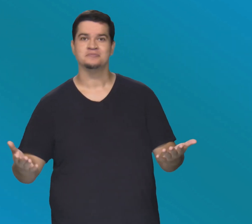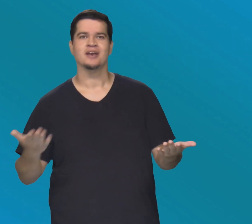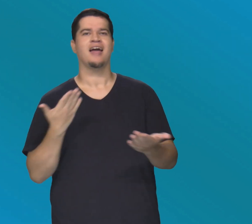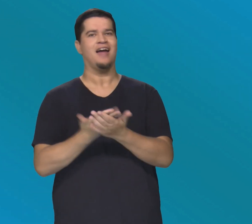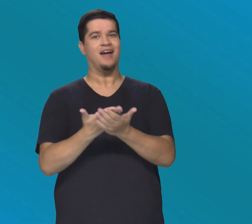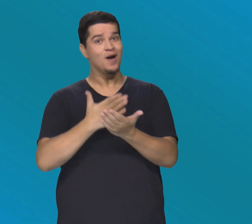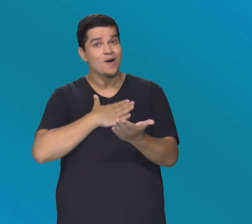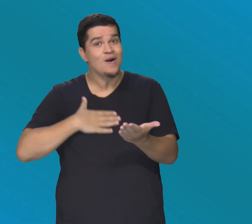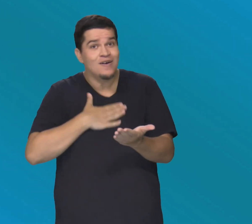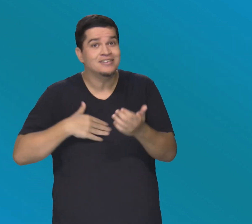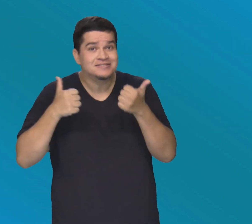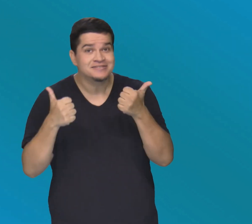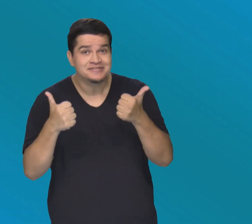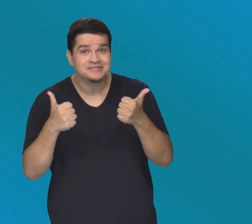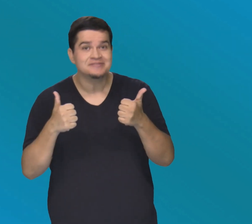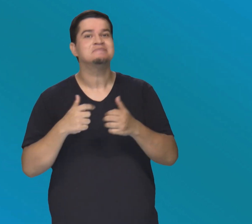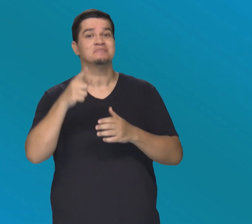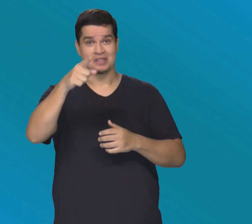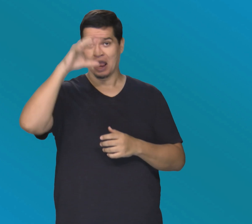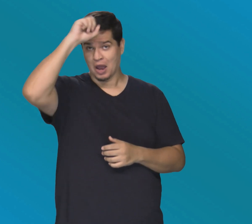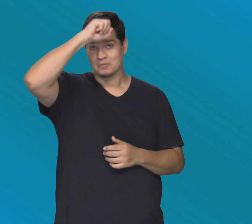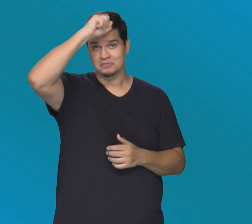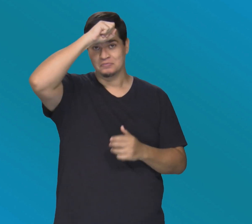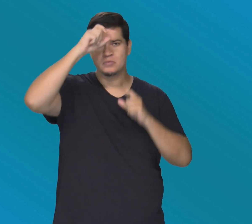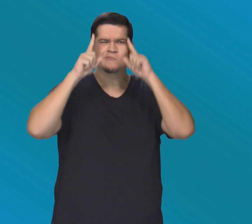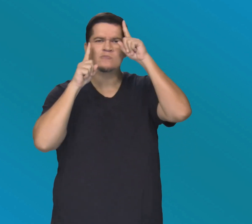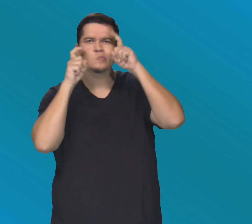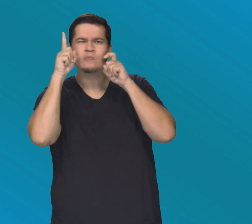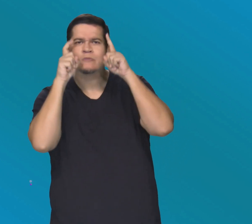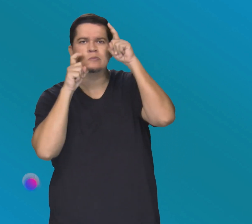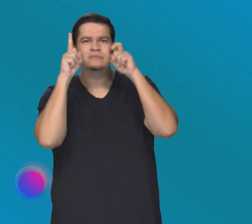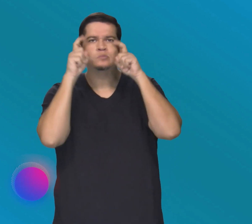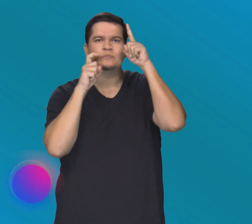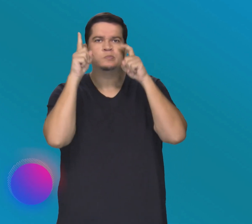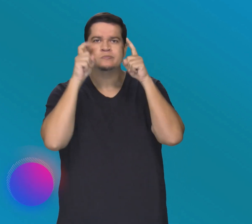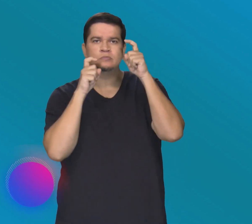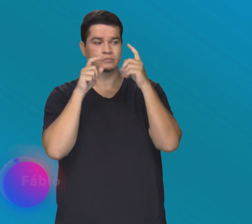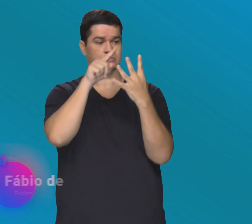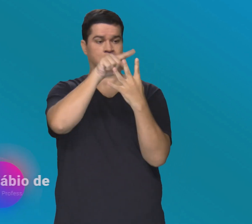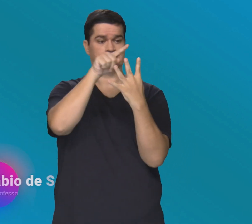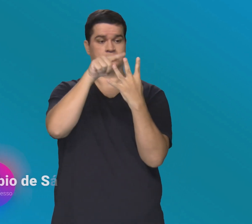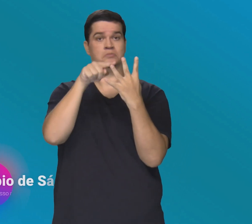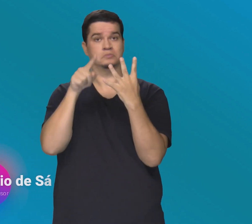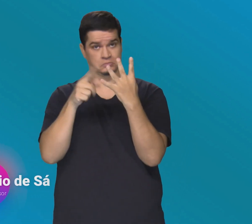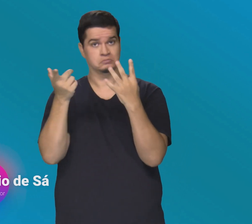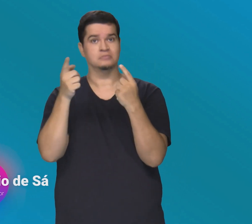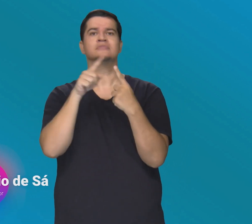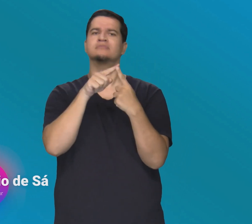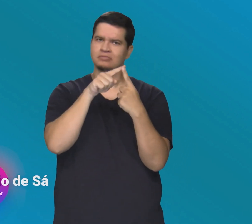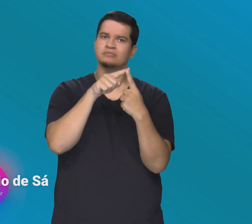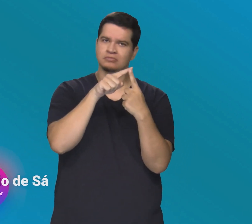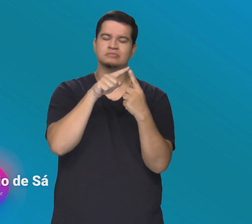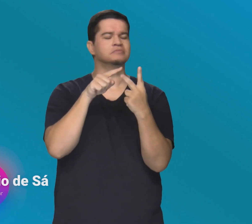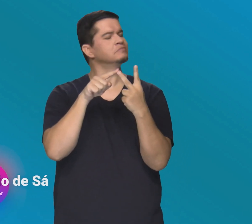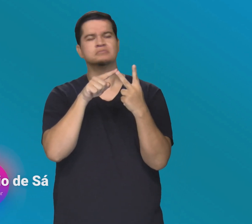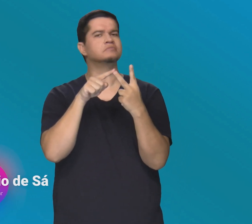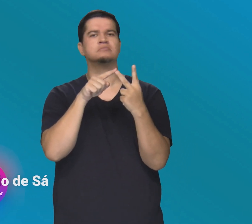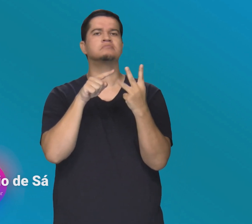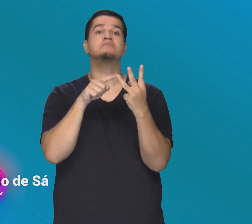E aí pessoal gostaram da aula de hoje na aula de hoje Nós aprendemos sobre as diversas expressões faciais que são muito importantes as afirmativas